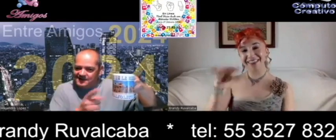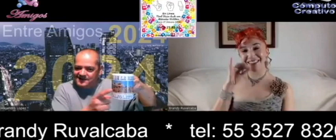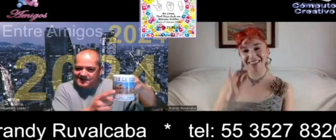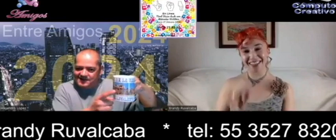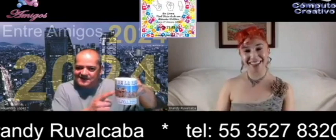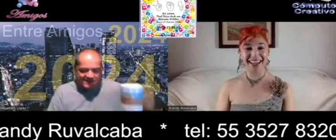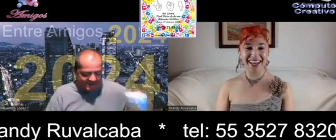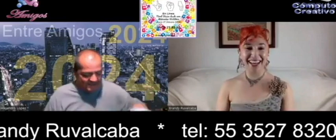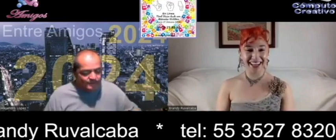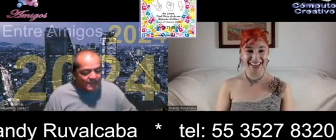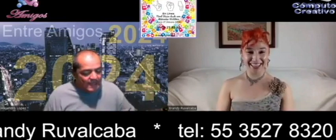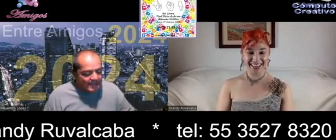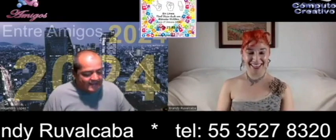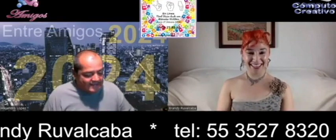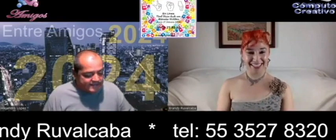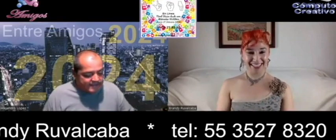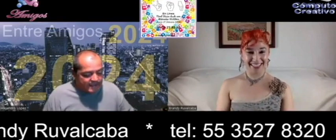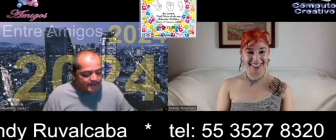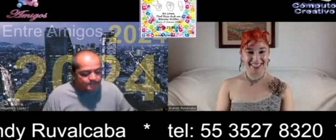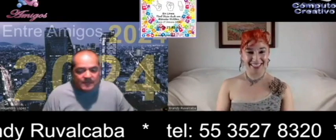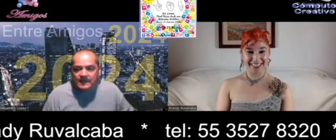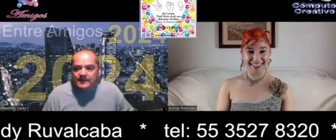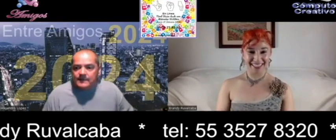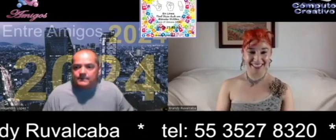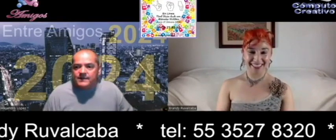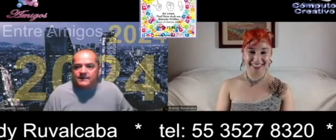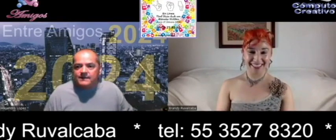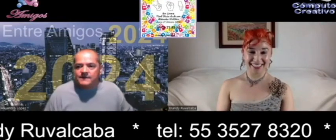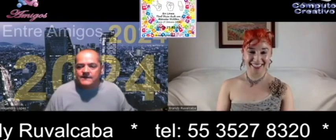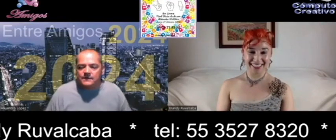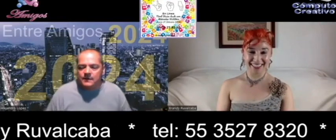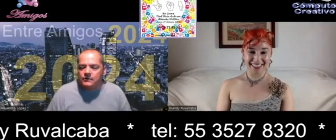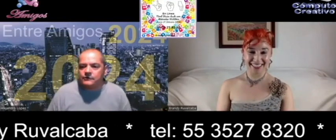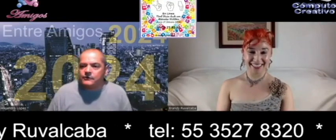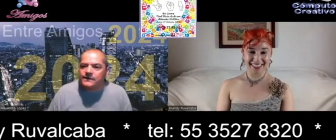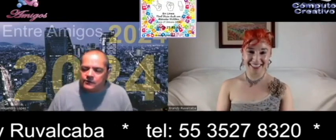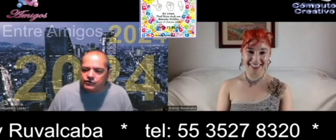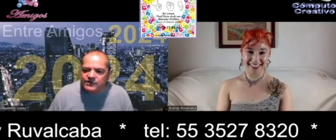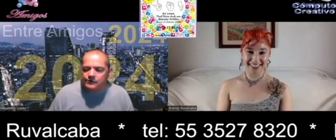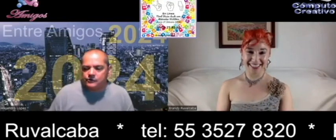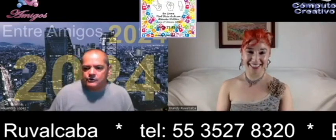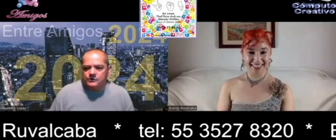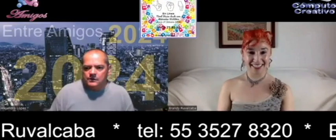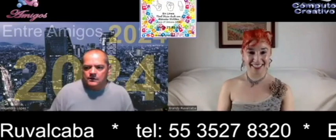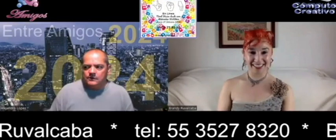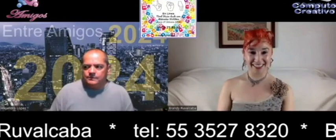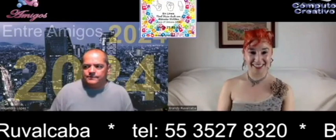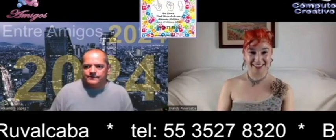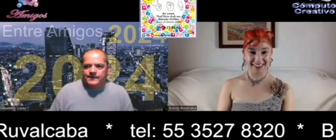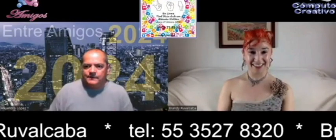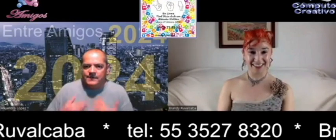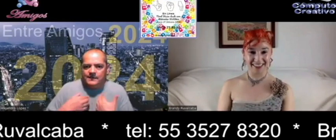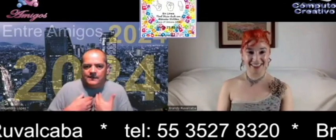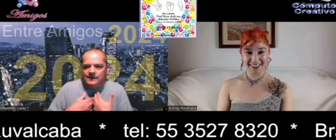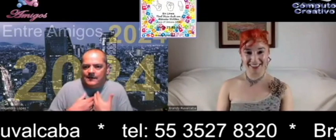estabas hablando ahorita. Ajá. Sí, y de repente me decían, ¿en cuánto tienen los tarros? Digo, pues para mí el